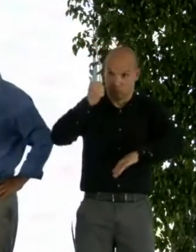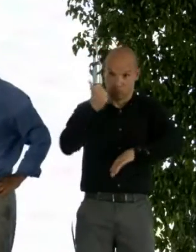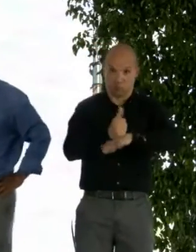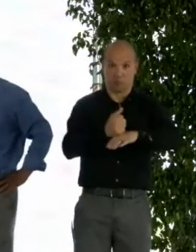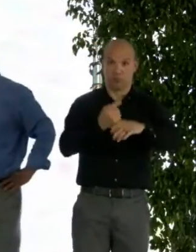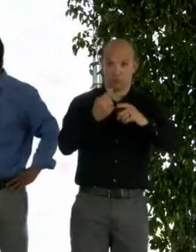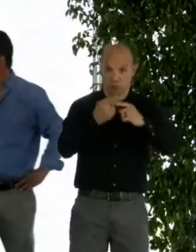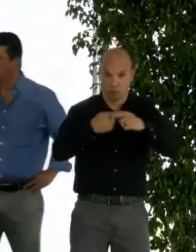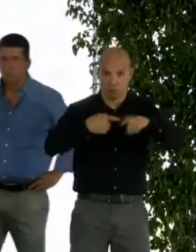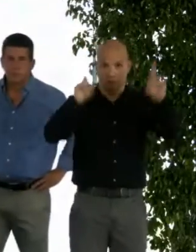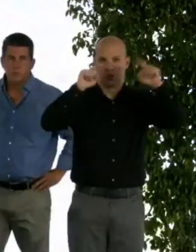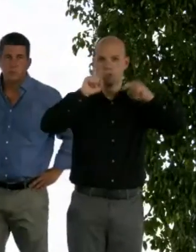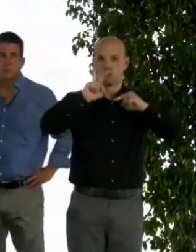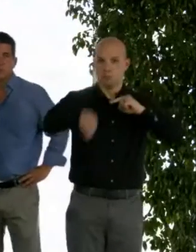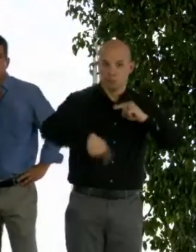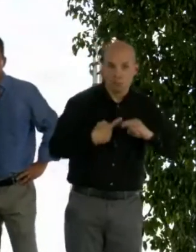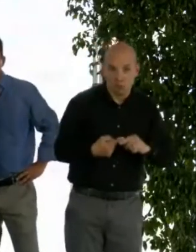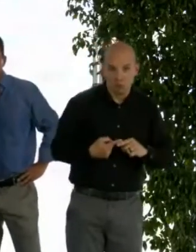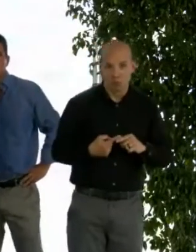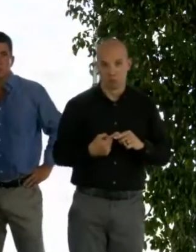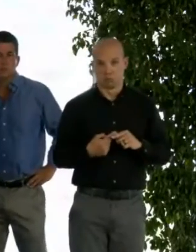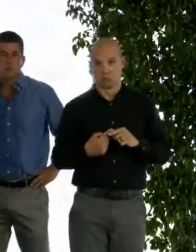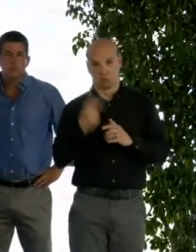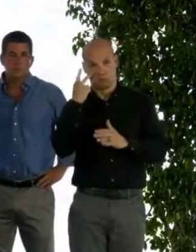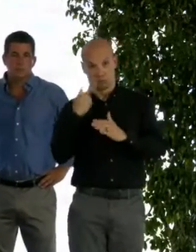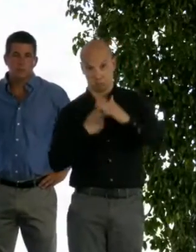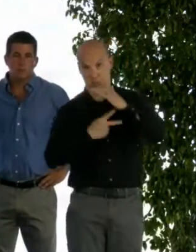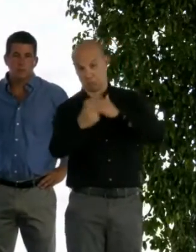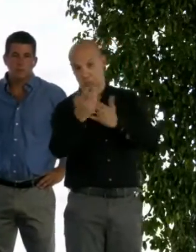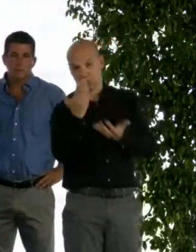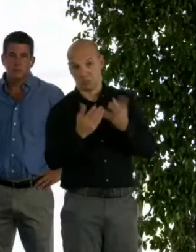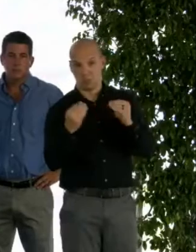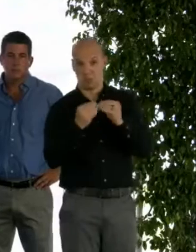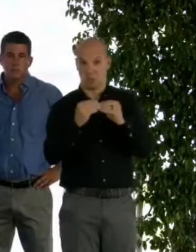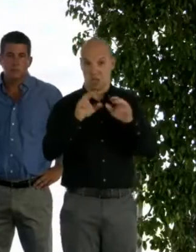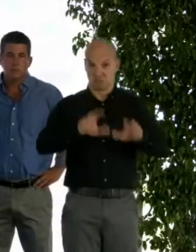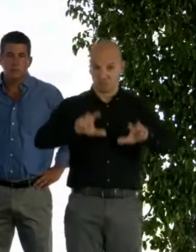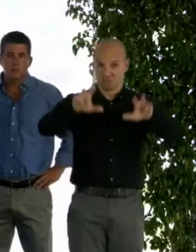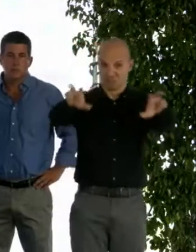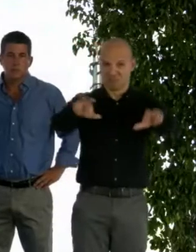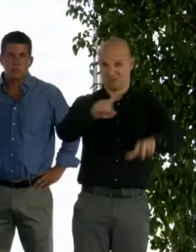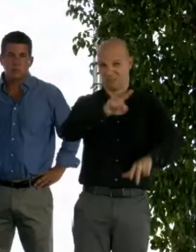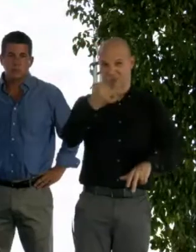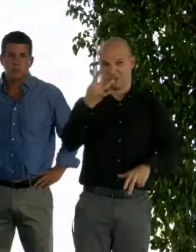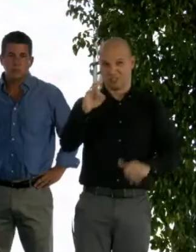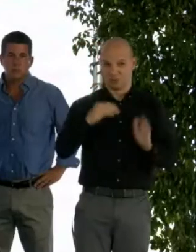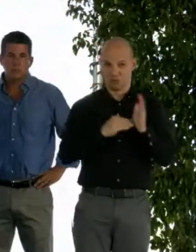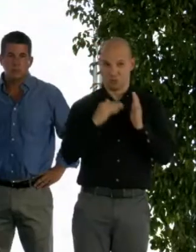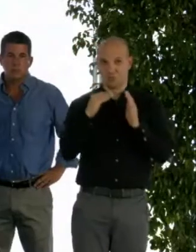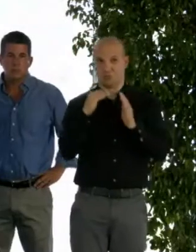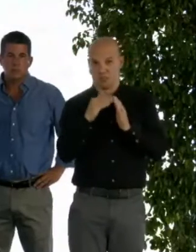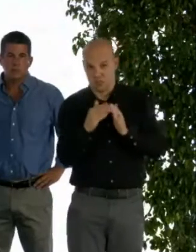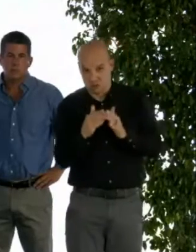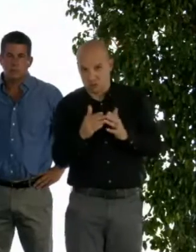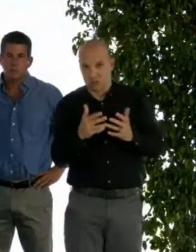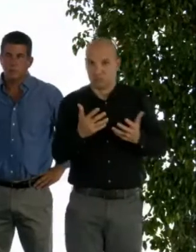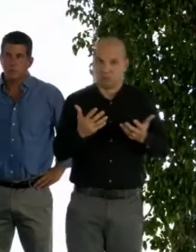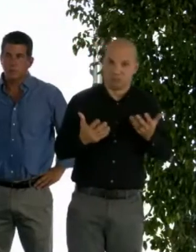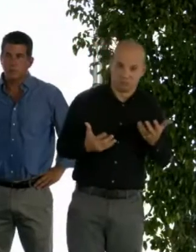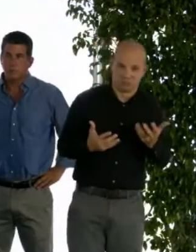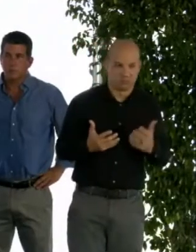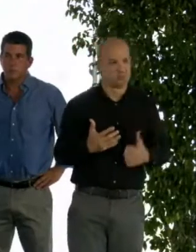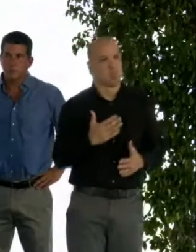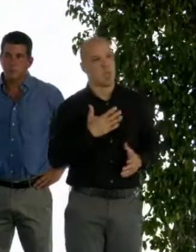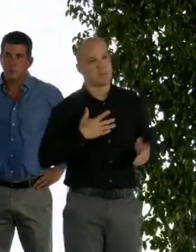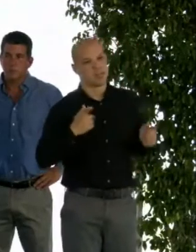desarrollado si anticipan quizás la necesidad de mayor inversión, ¿verdad? Porque $118 millones quizás para... En mi administración